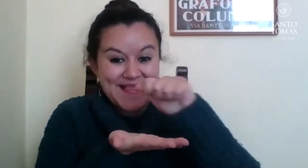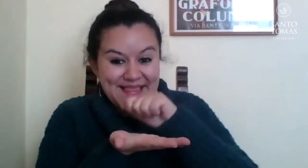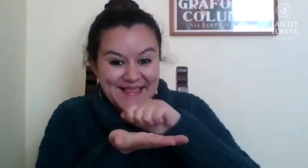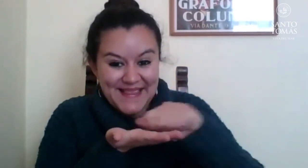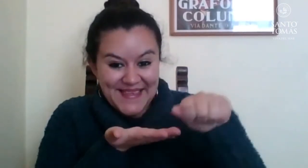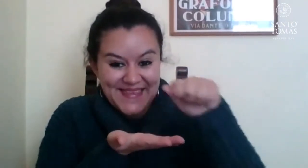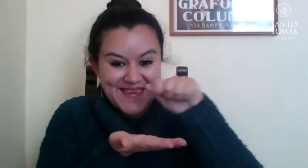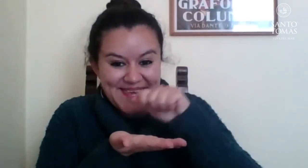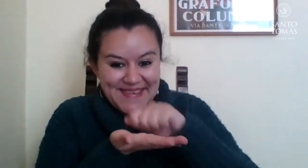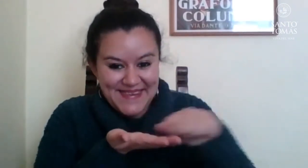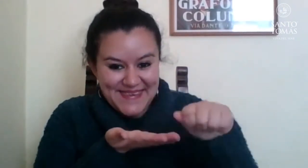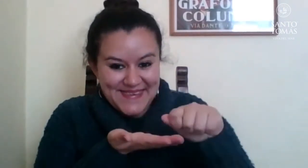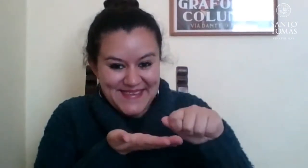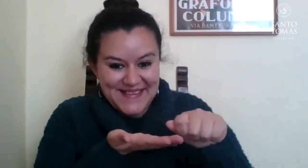Tarea, tarea.